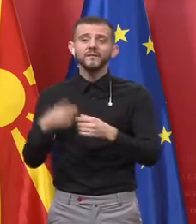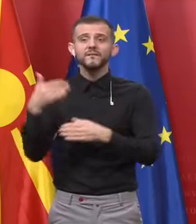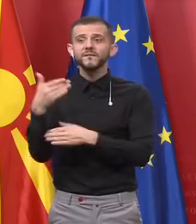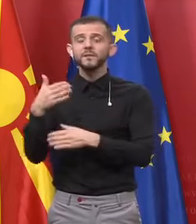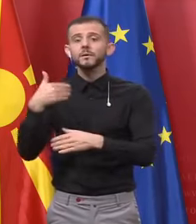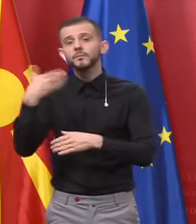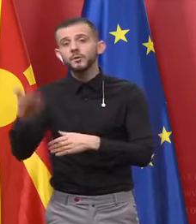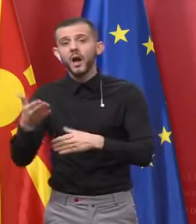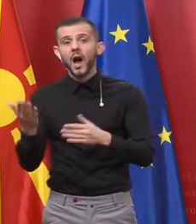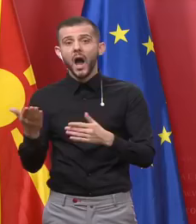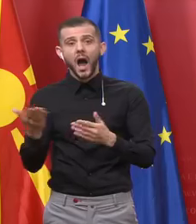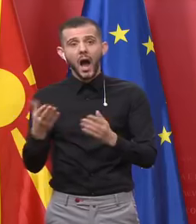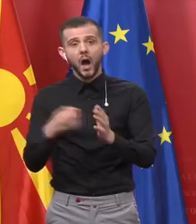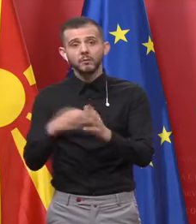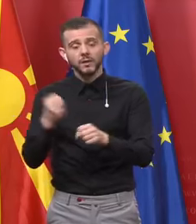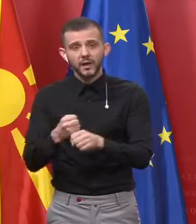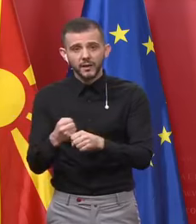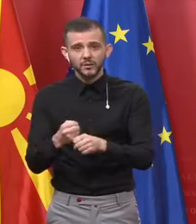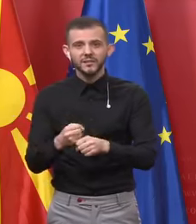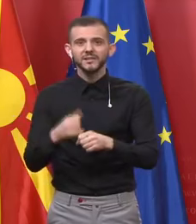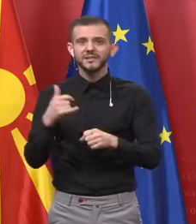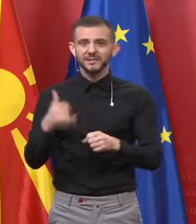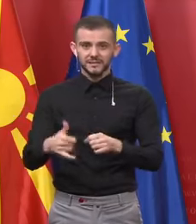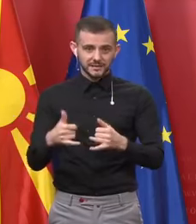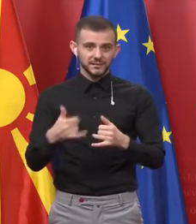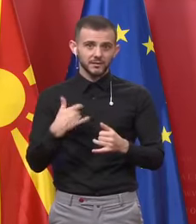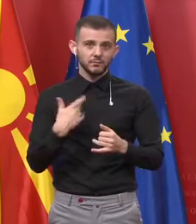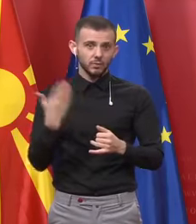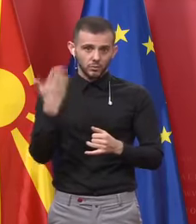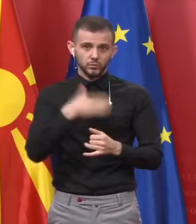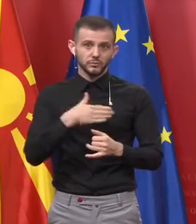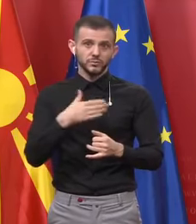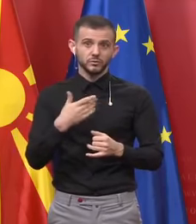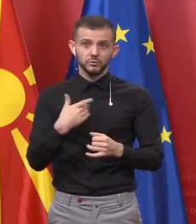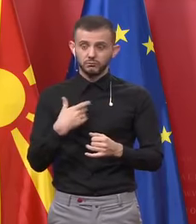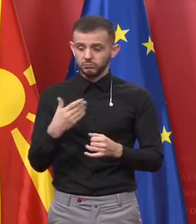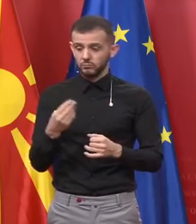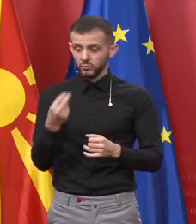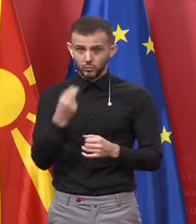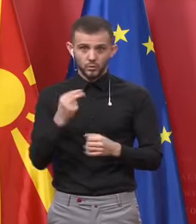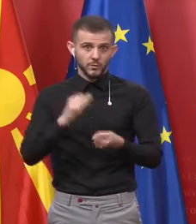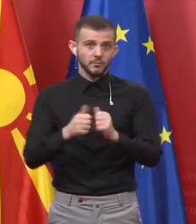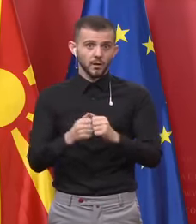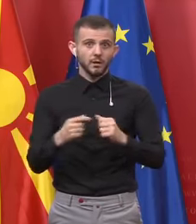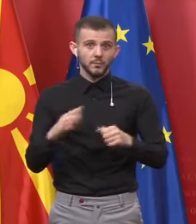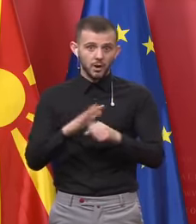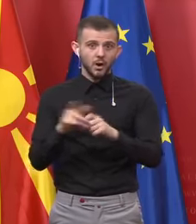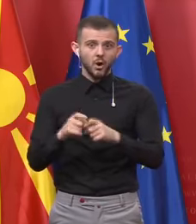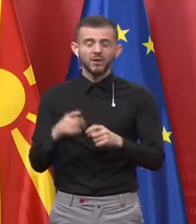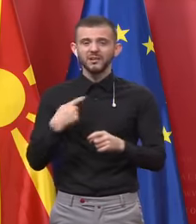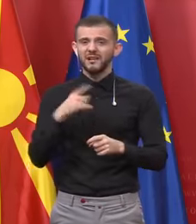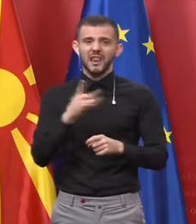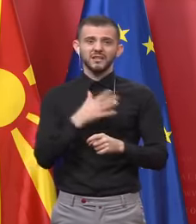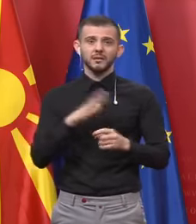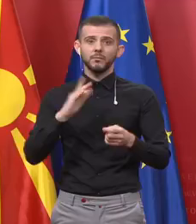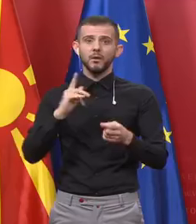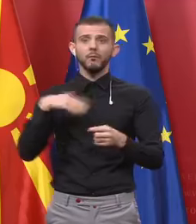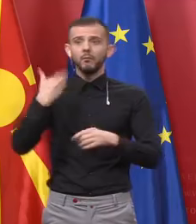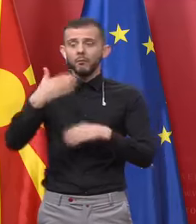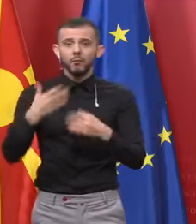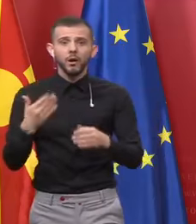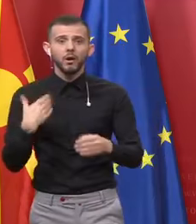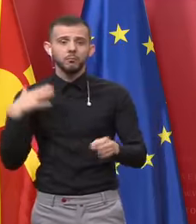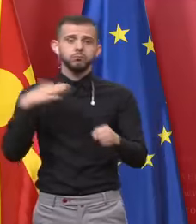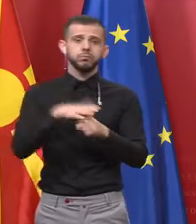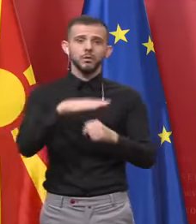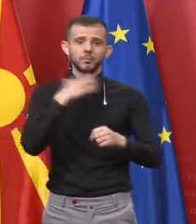цел да не ни се случи нешто што сега успешно го избегнуваме, а тоа е нагол притисок од пациенти во болничките установи.